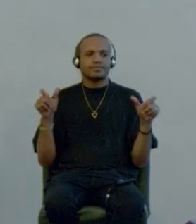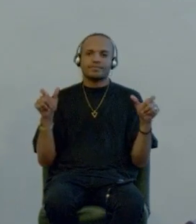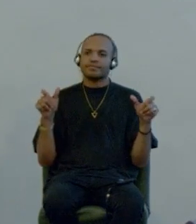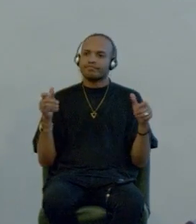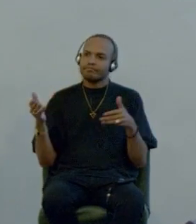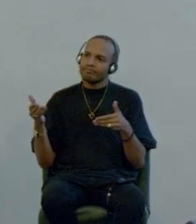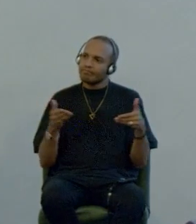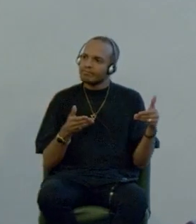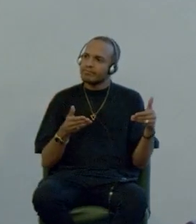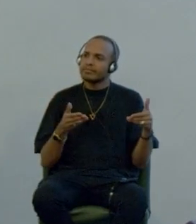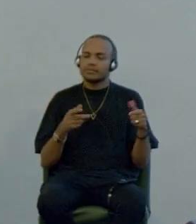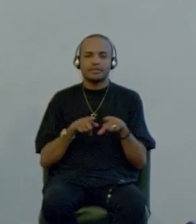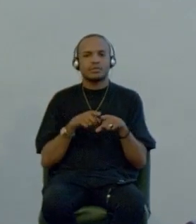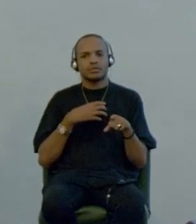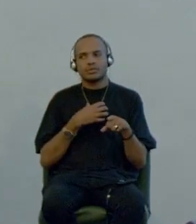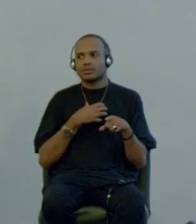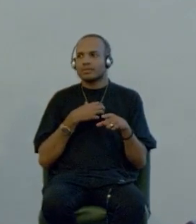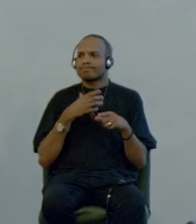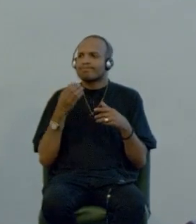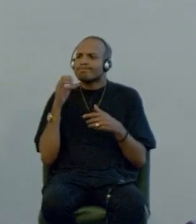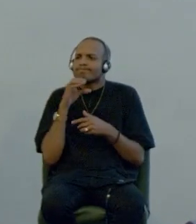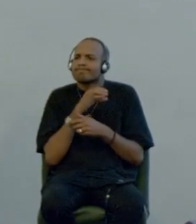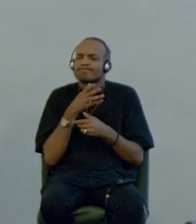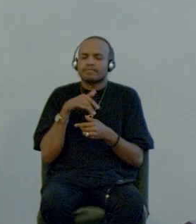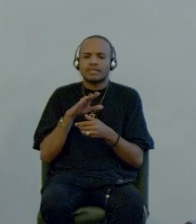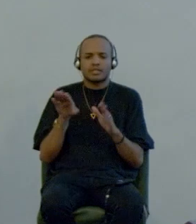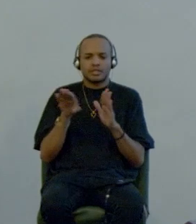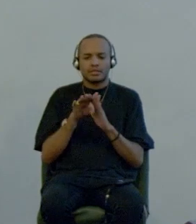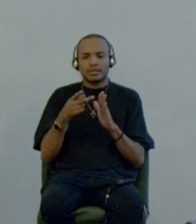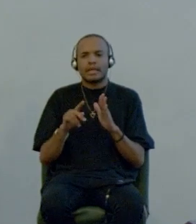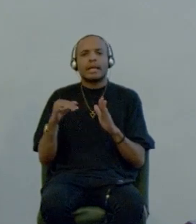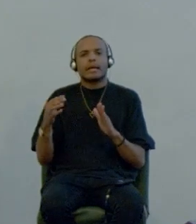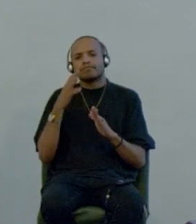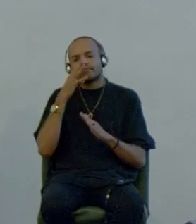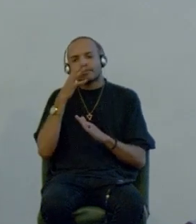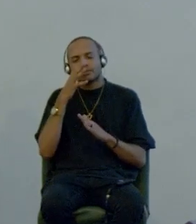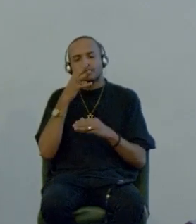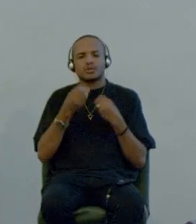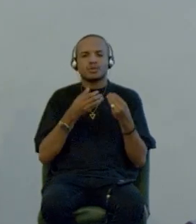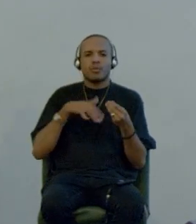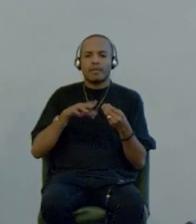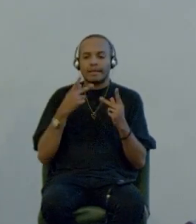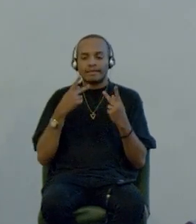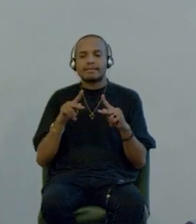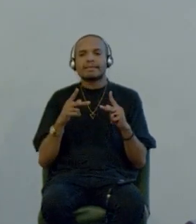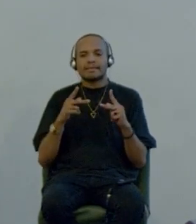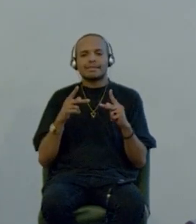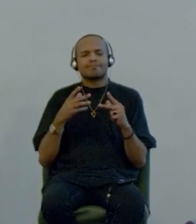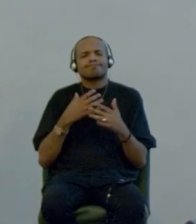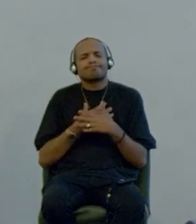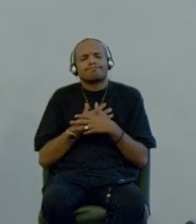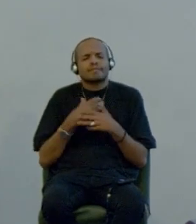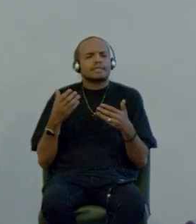que nous sommes arrivés. C'est très impressionnant cette chaleur que vous nous donnez dans ce dialogue qu'on commence